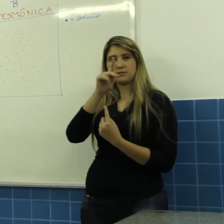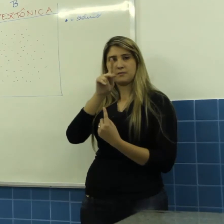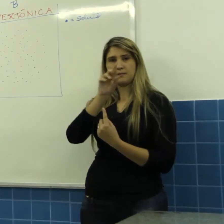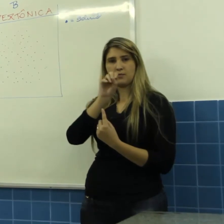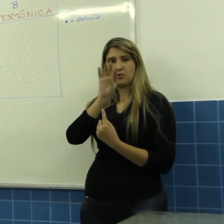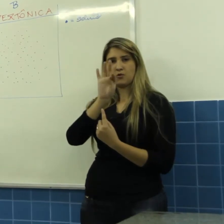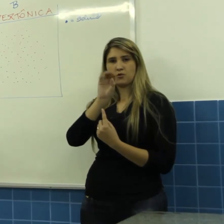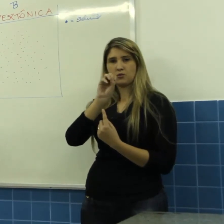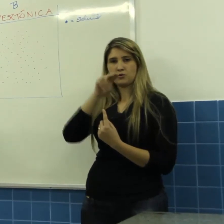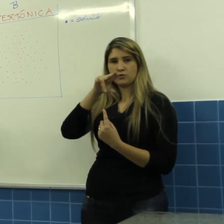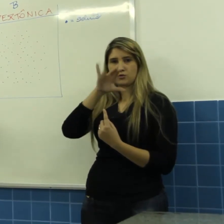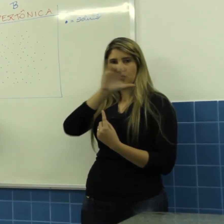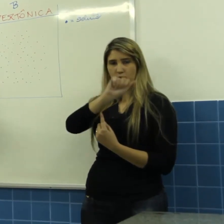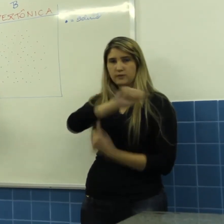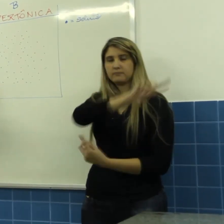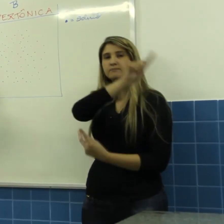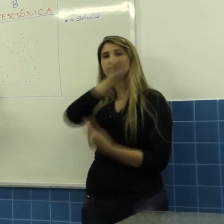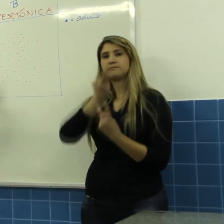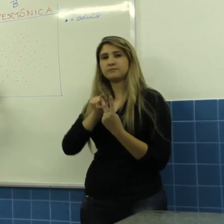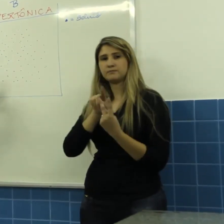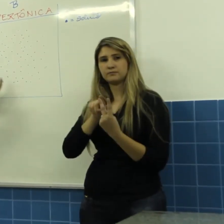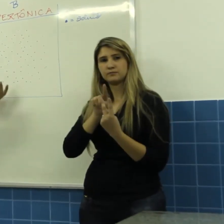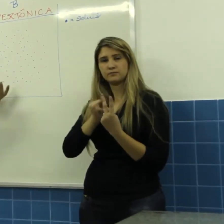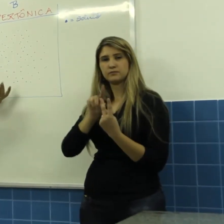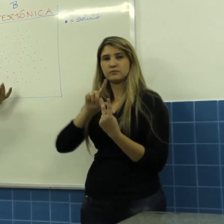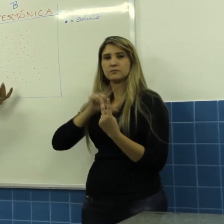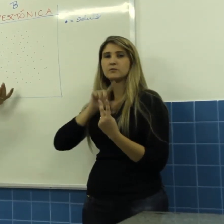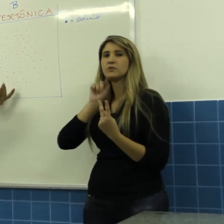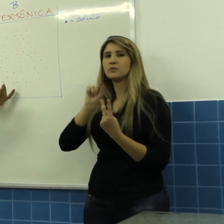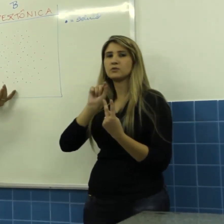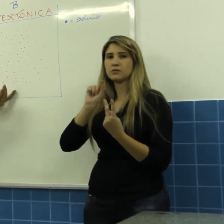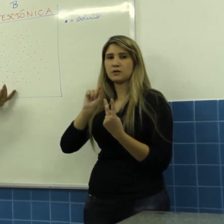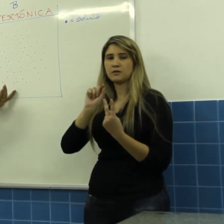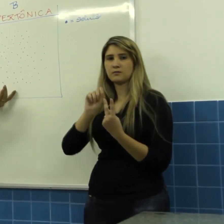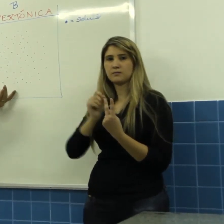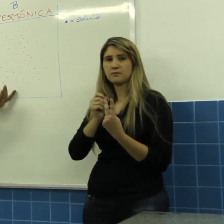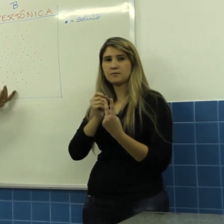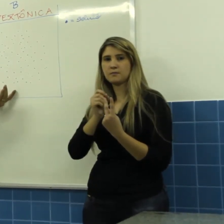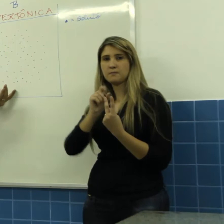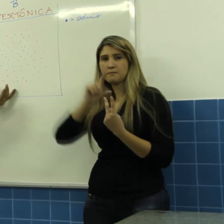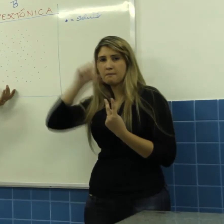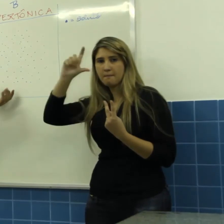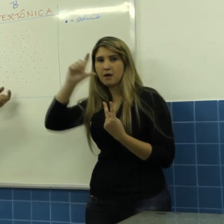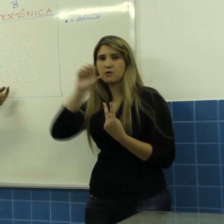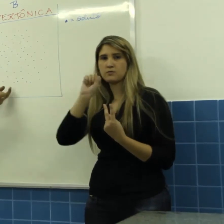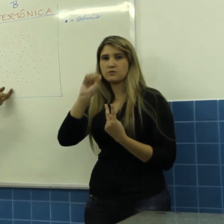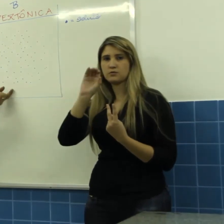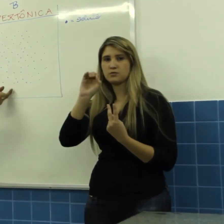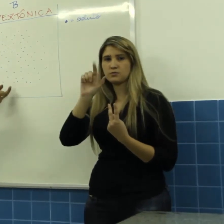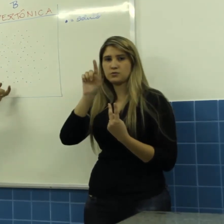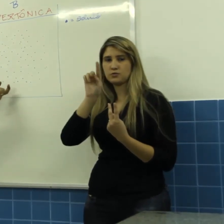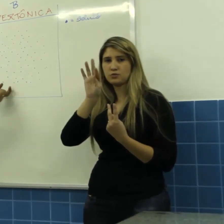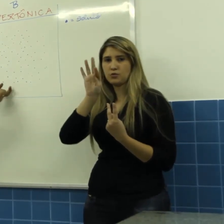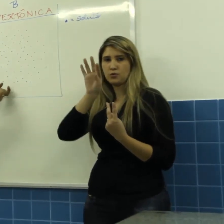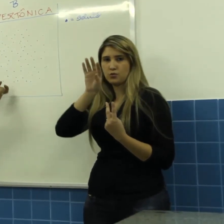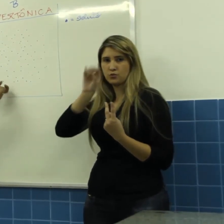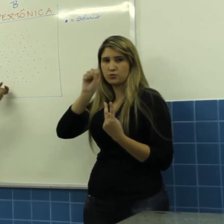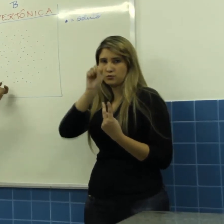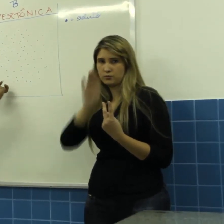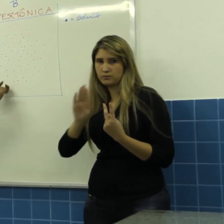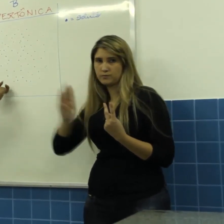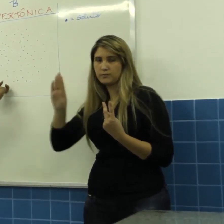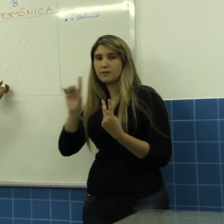hipotônica. Aquela que tem maior quantidade de soluto e menos